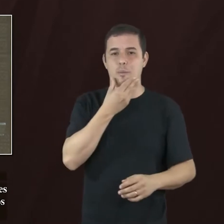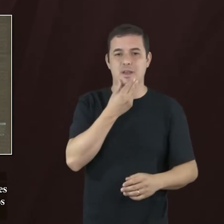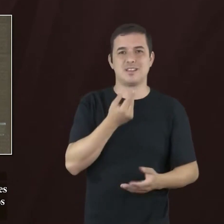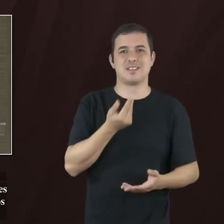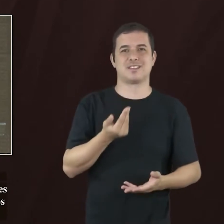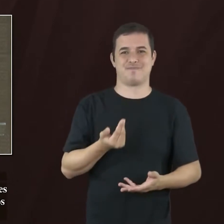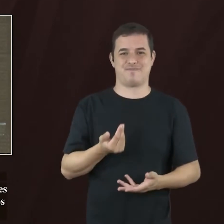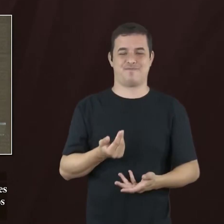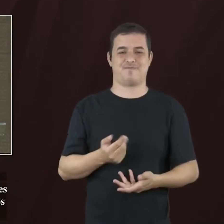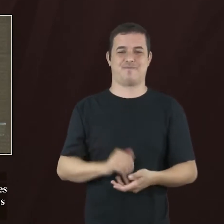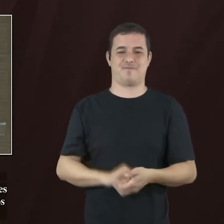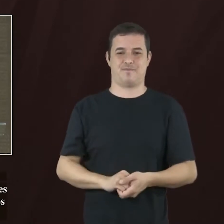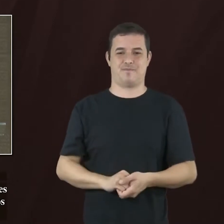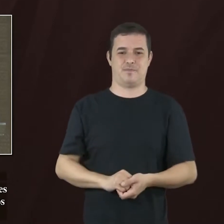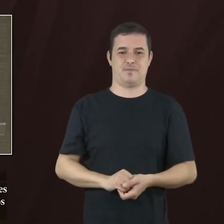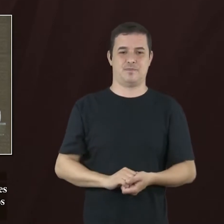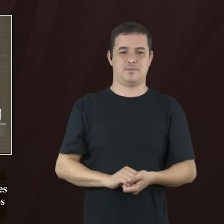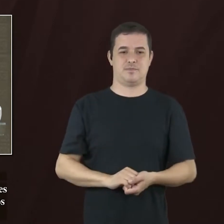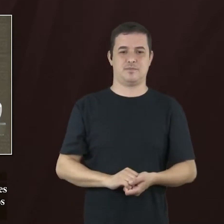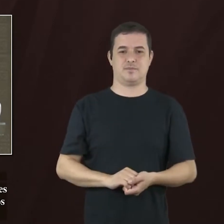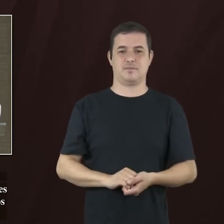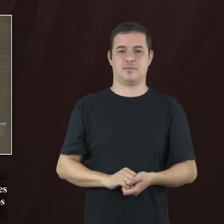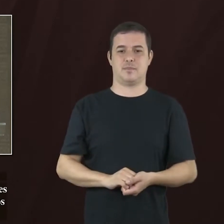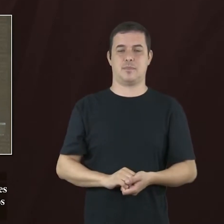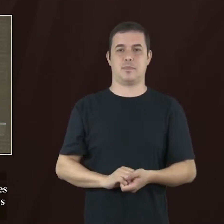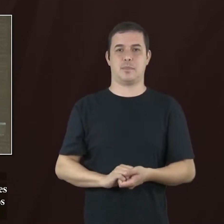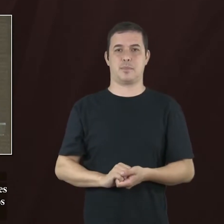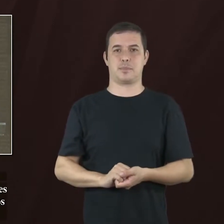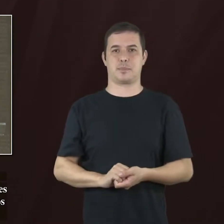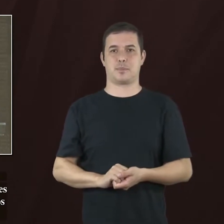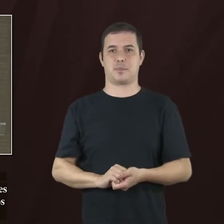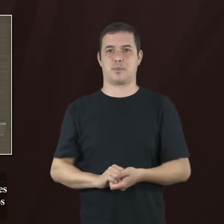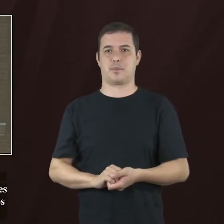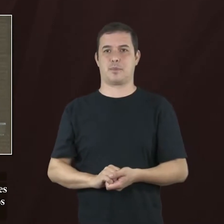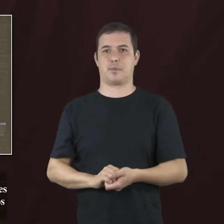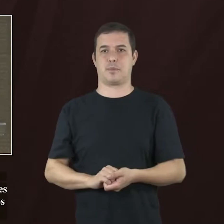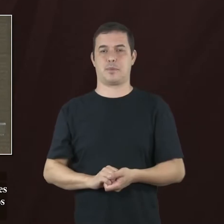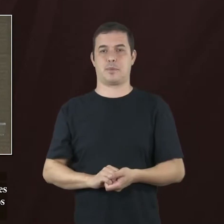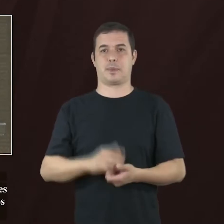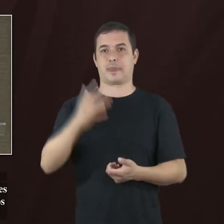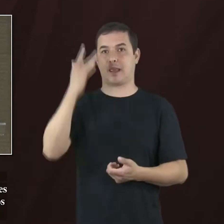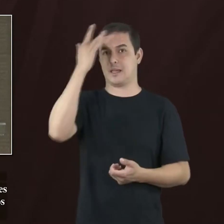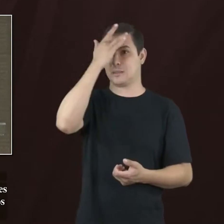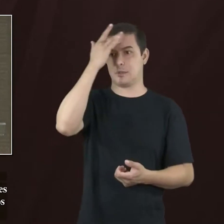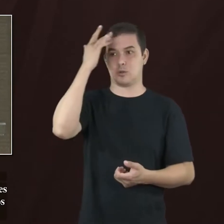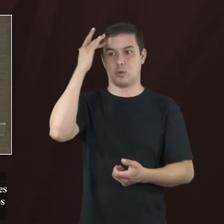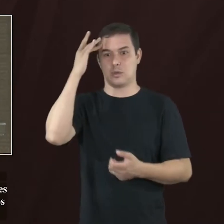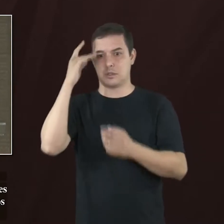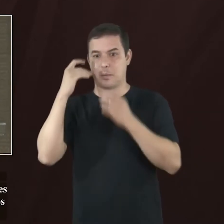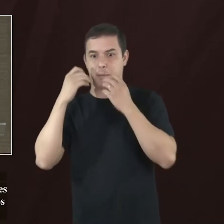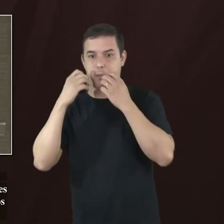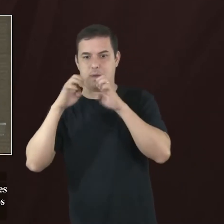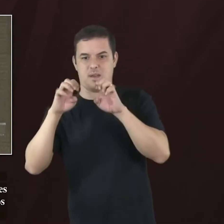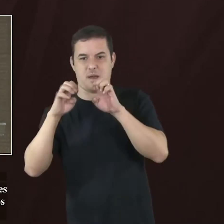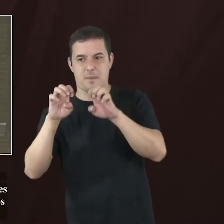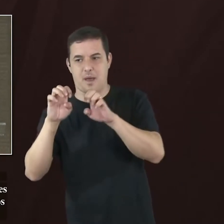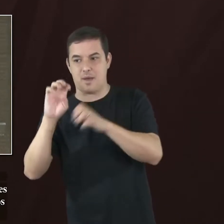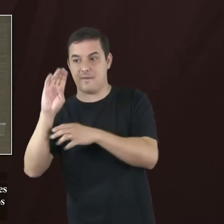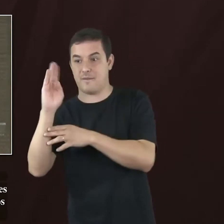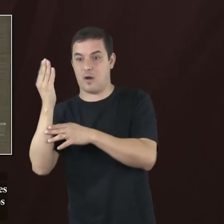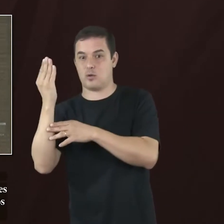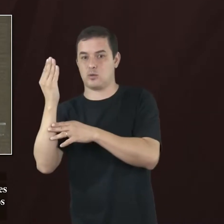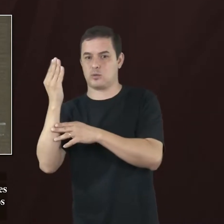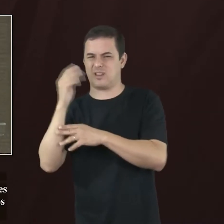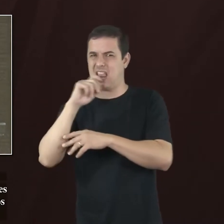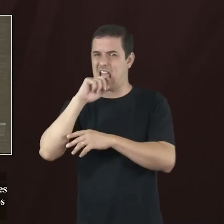iguais a nós, naquilo em que se gloriam. Veja bem, esses que pregam por inveja, eles